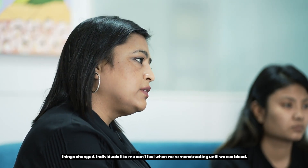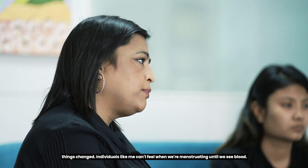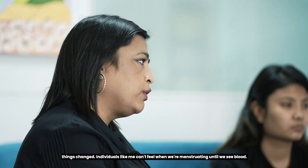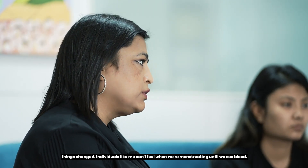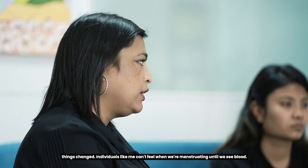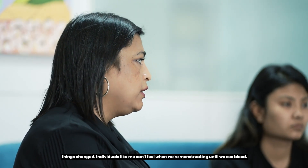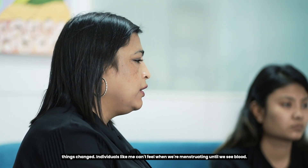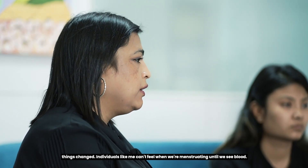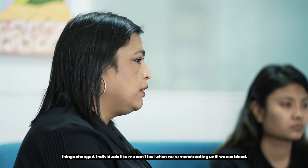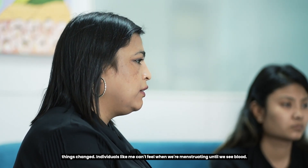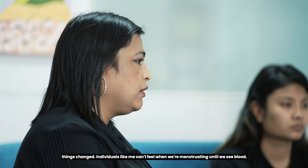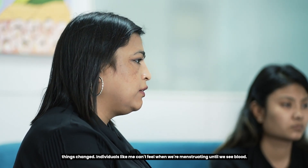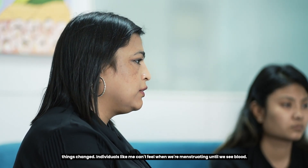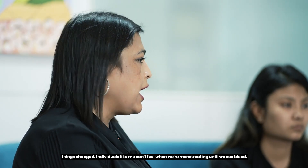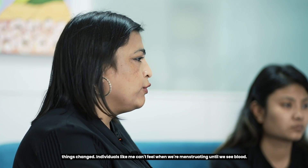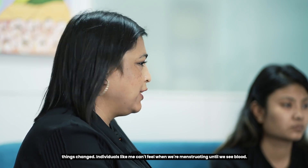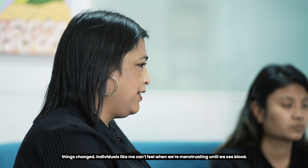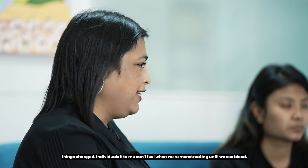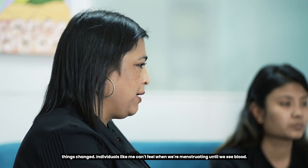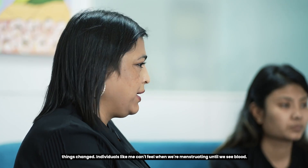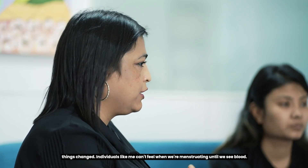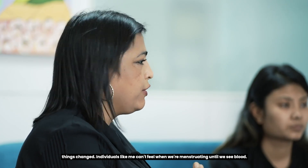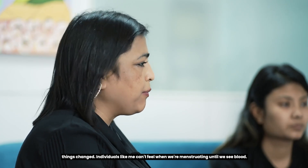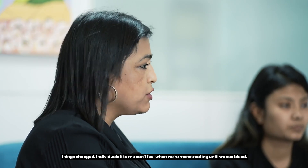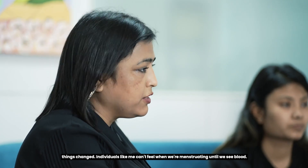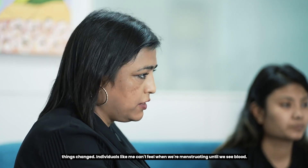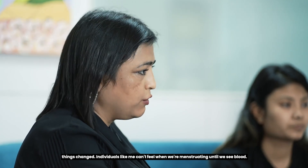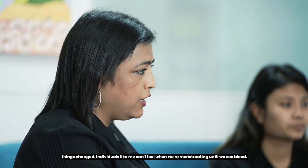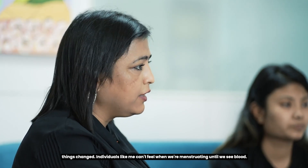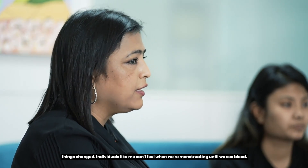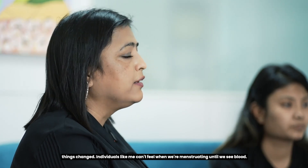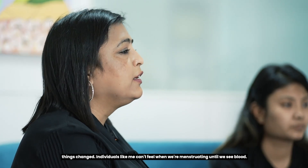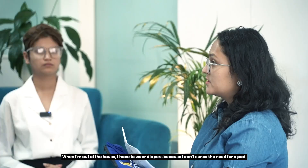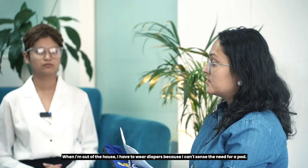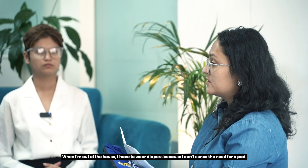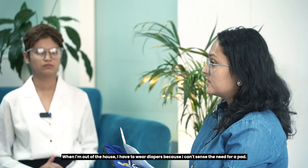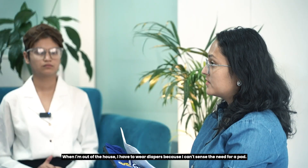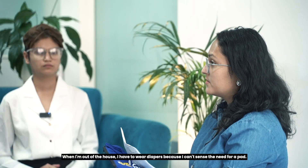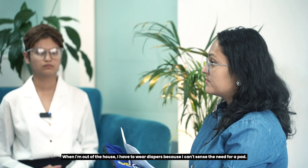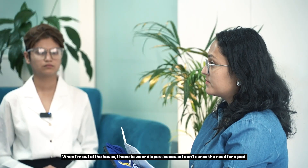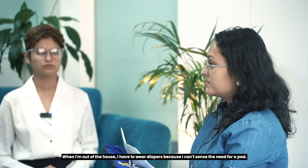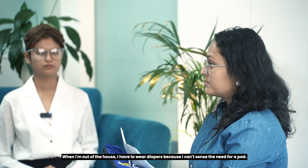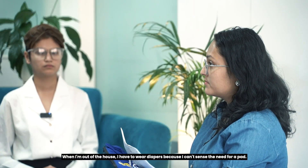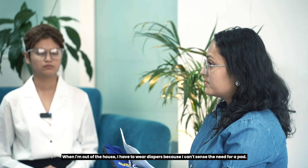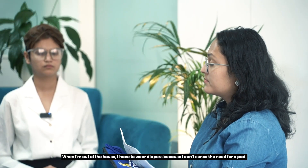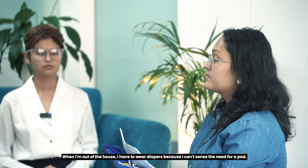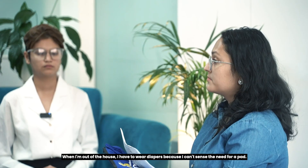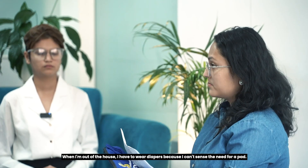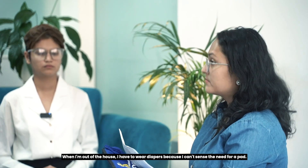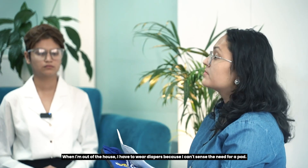हामीहरूले मेन्स्ट्रुएसन भएको चाहिँ थाहा हुँदैन होइन हामीलाई, किनभने हाम्रो सेन्सेसन हुँदैन नि त, हामीले त्यो ब्लड